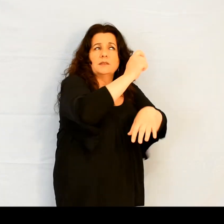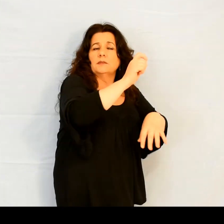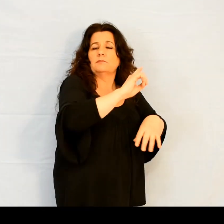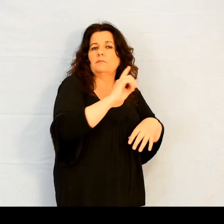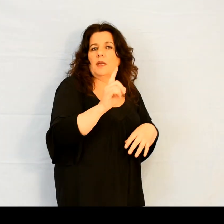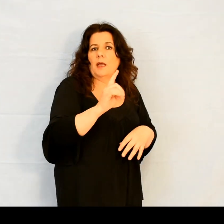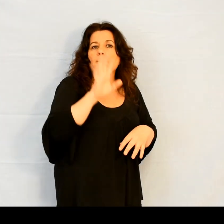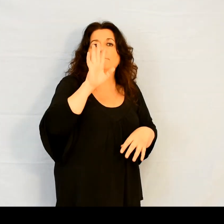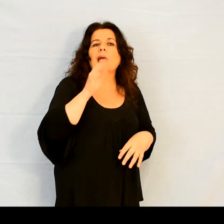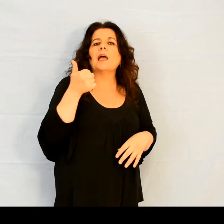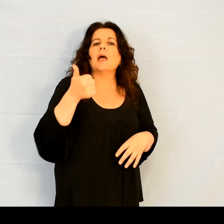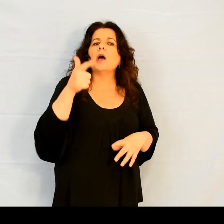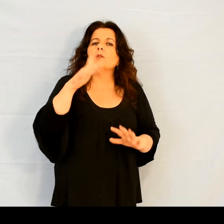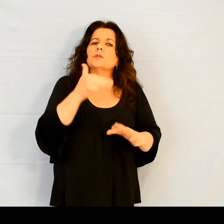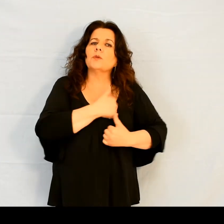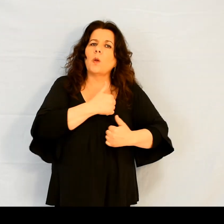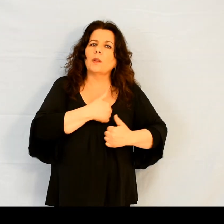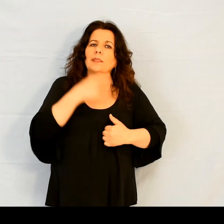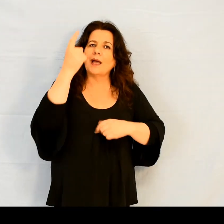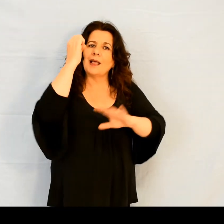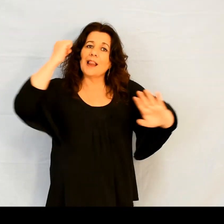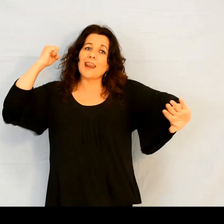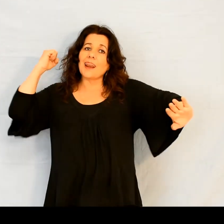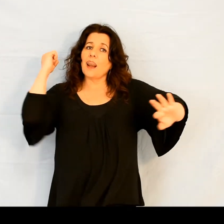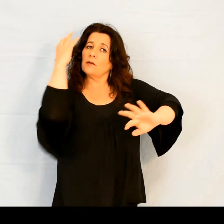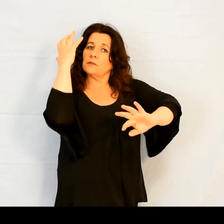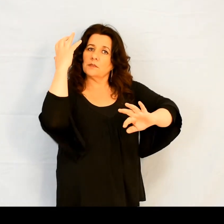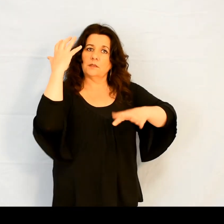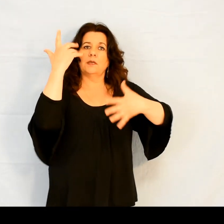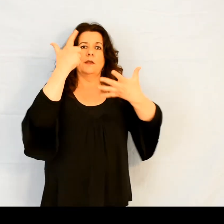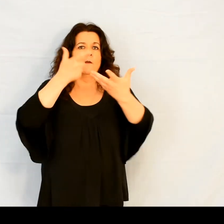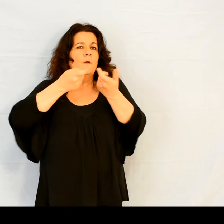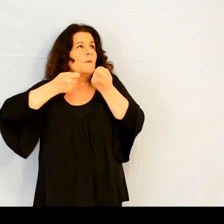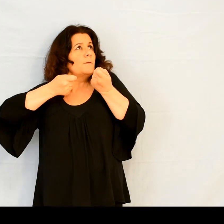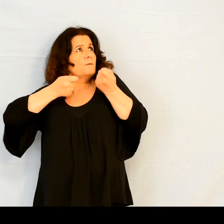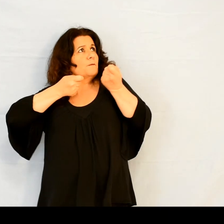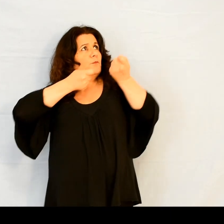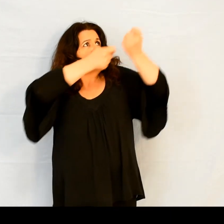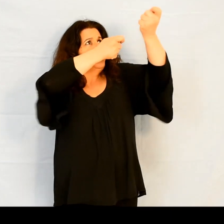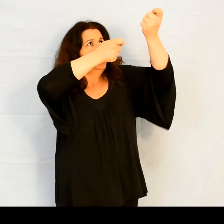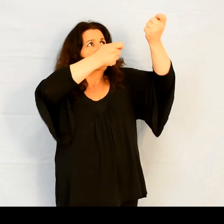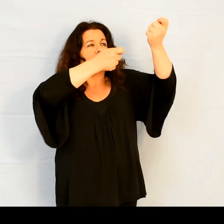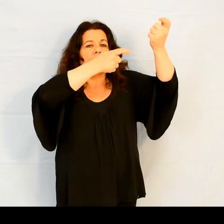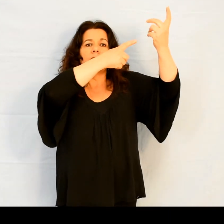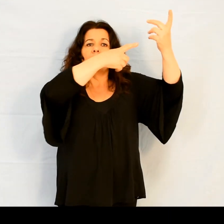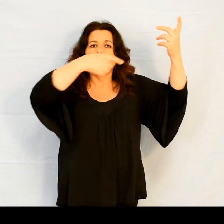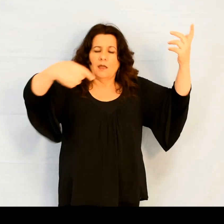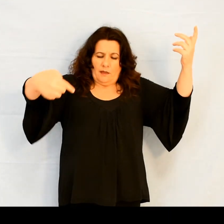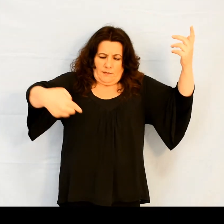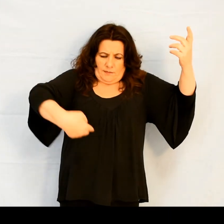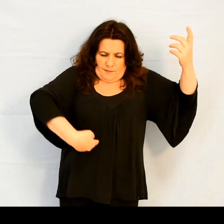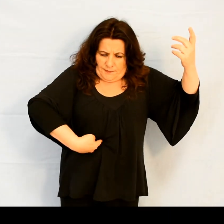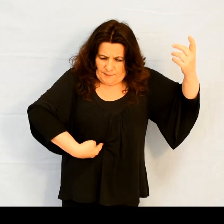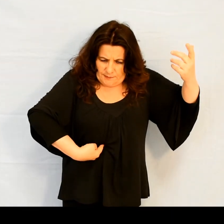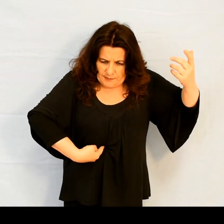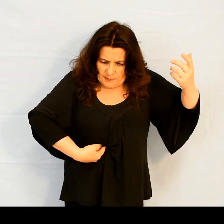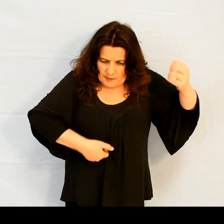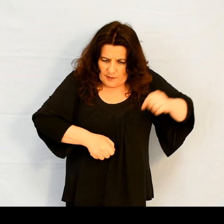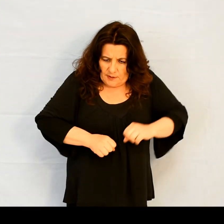soldats, avec sa lance, lui perça le côté, et aussitôt il en sortit du sang et de l'eau.